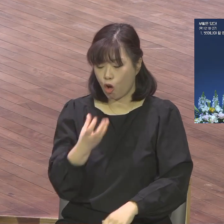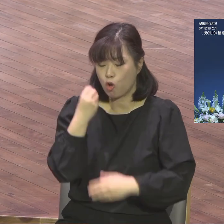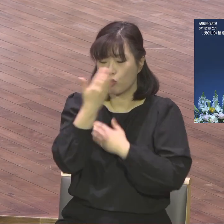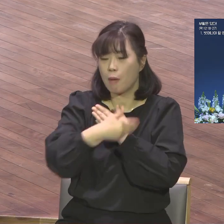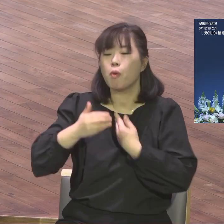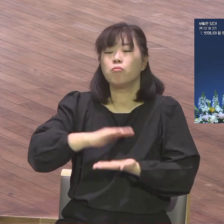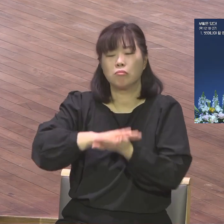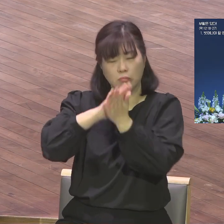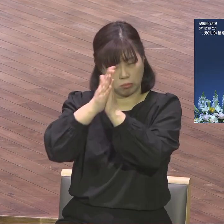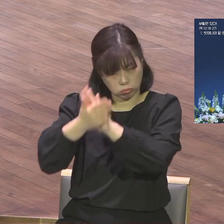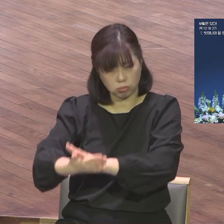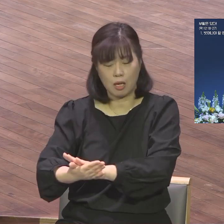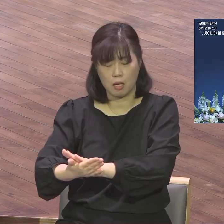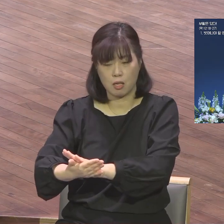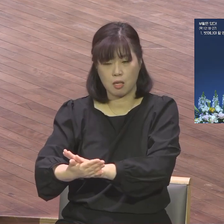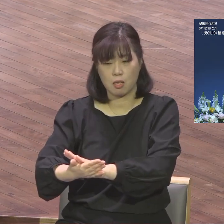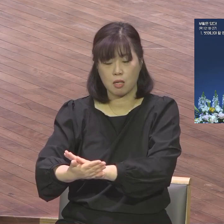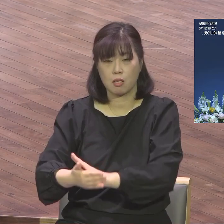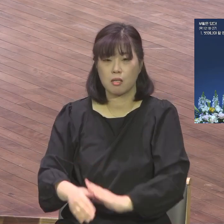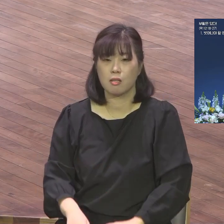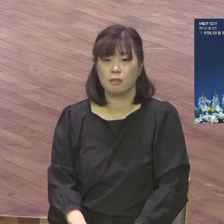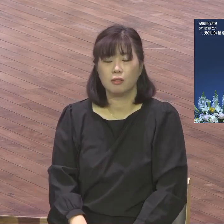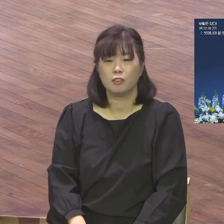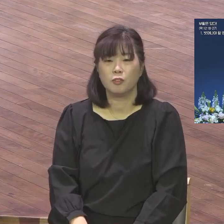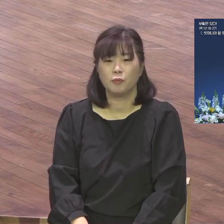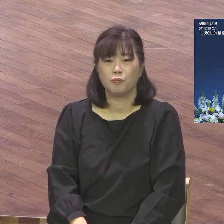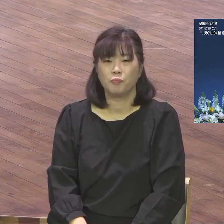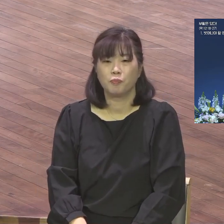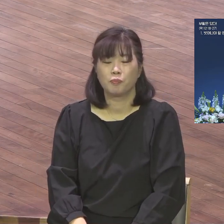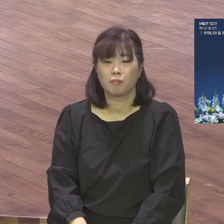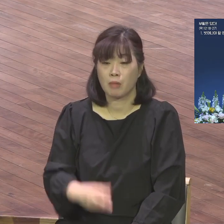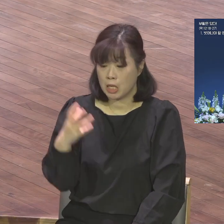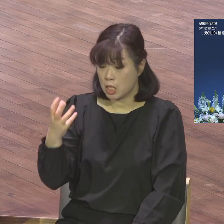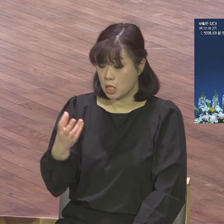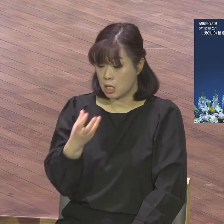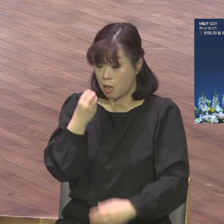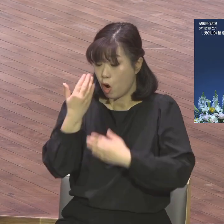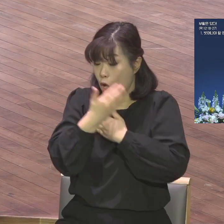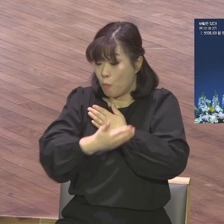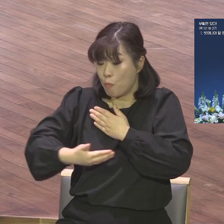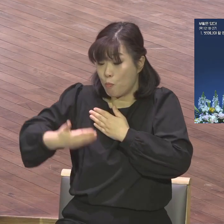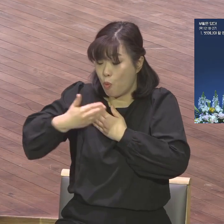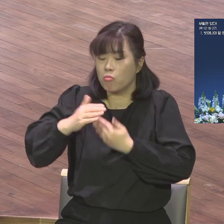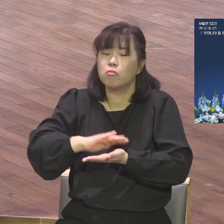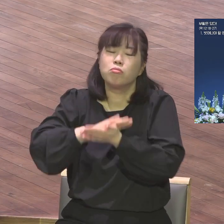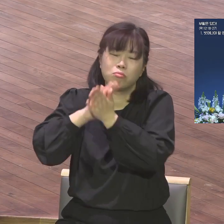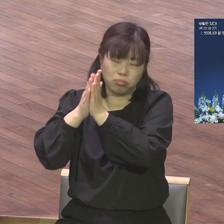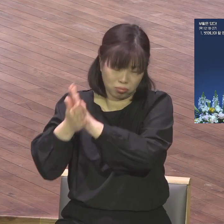부활한다. 신령한 몸으로, 신령한 몸으로.